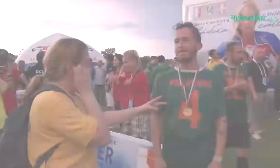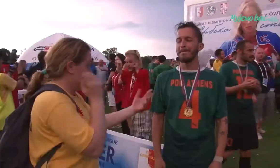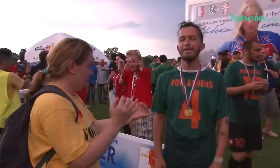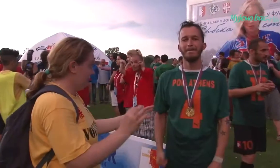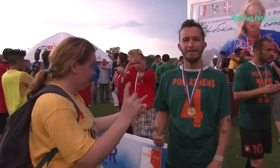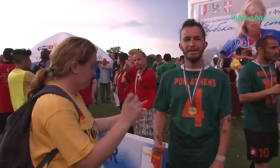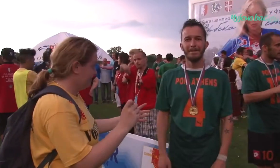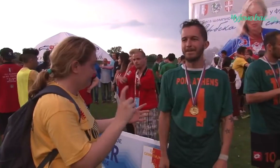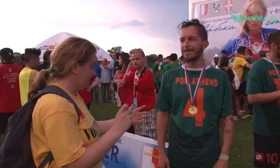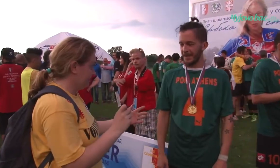Ja.